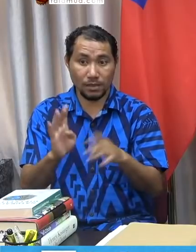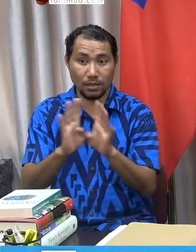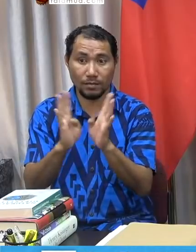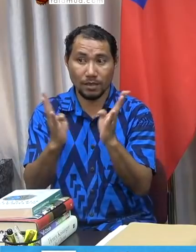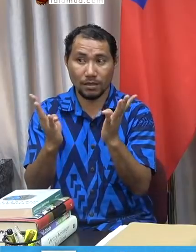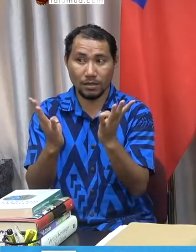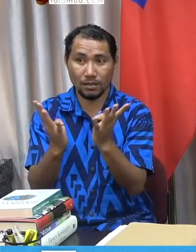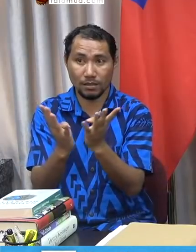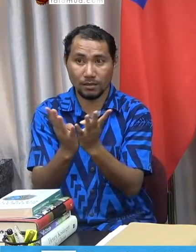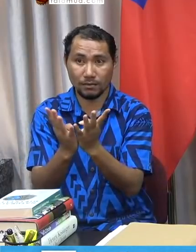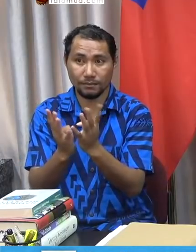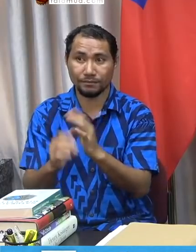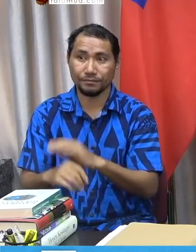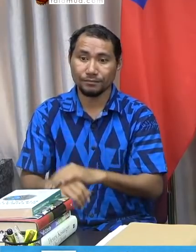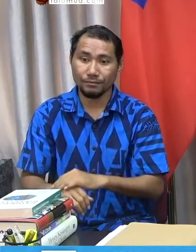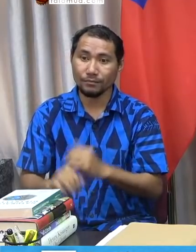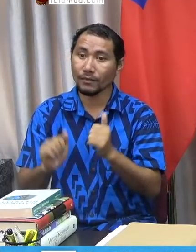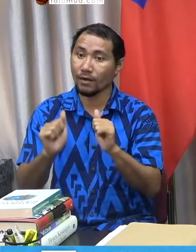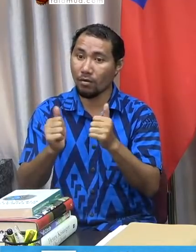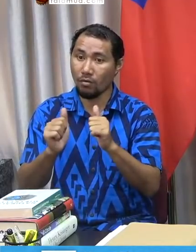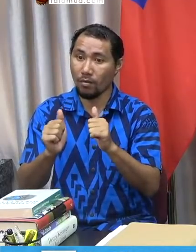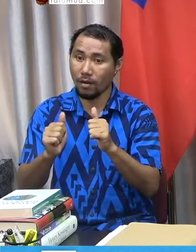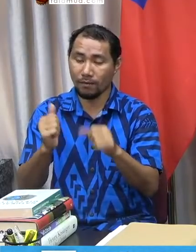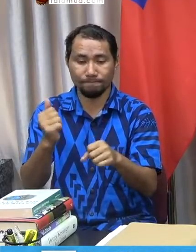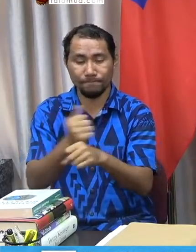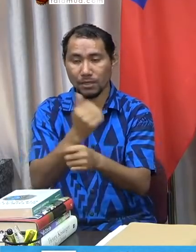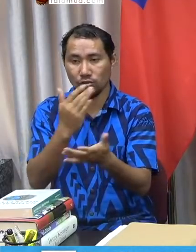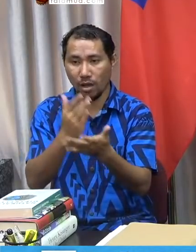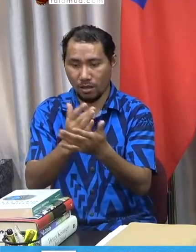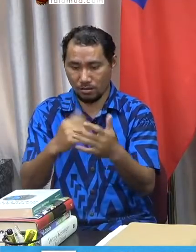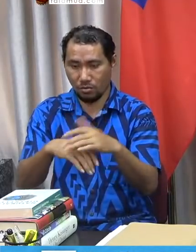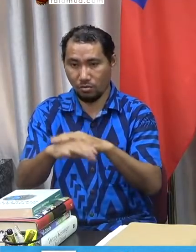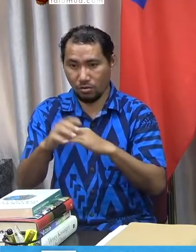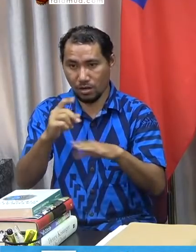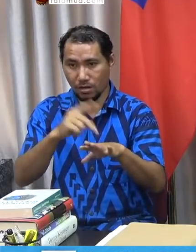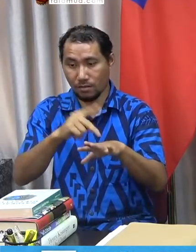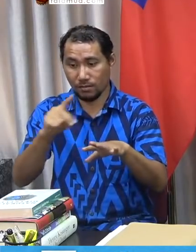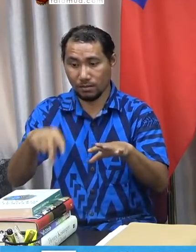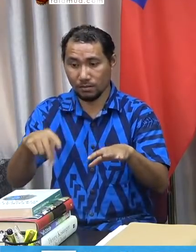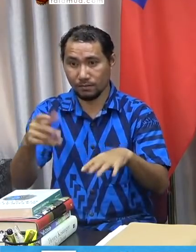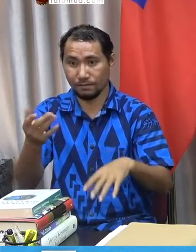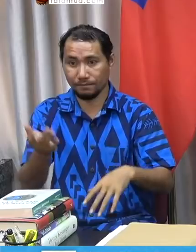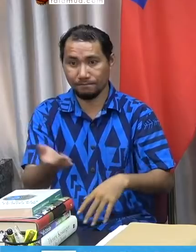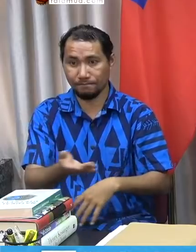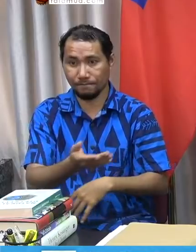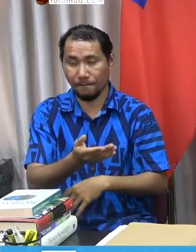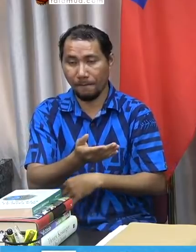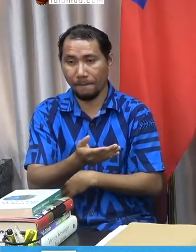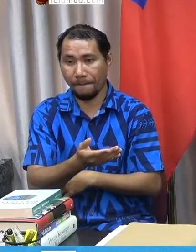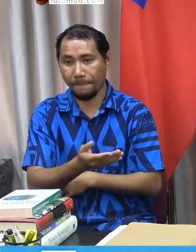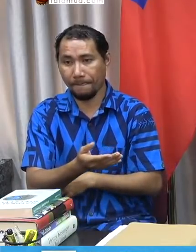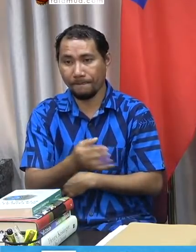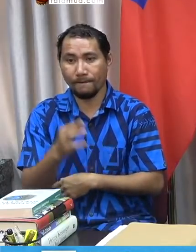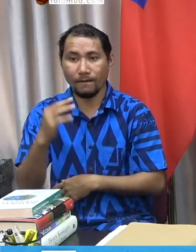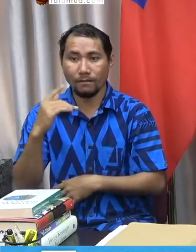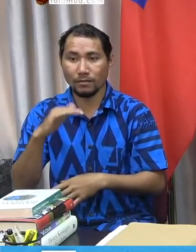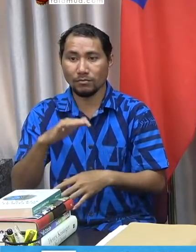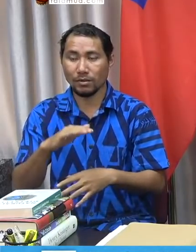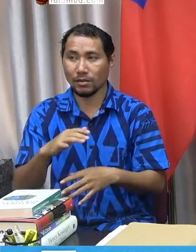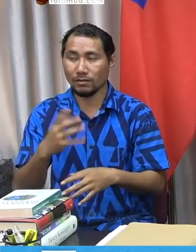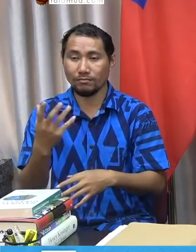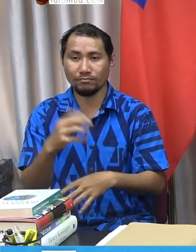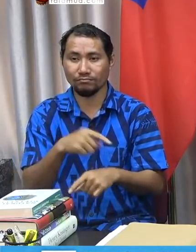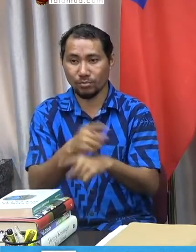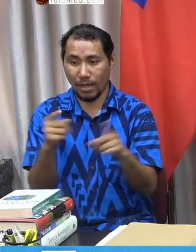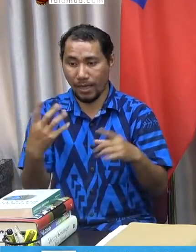komiti ia whapea fwoi o na whamamia i le kapineta ai peitai i le tātou o atu i aso malolo